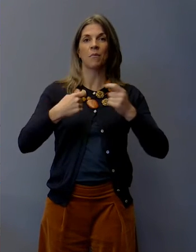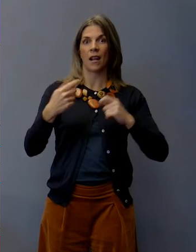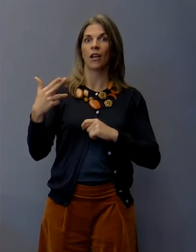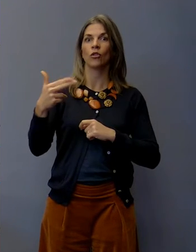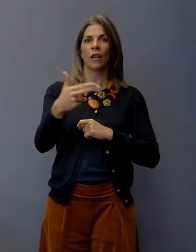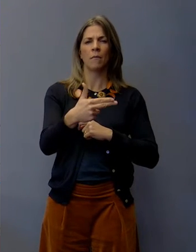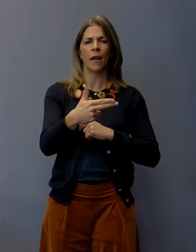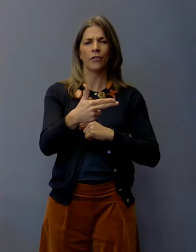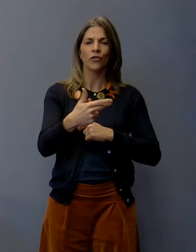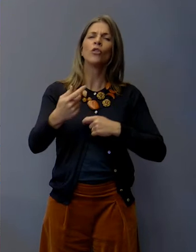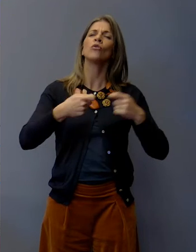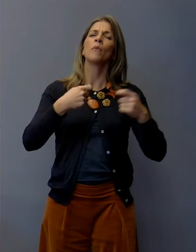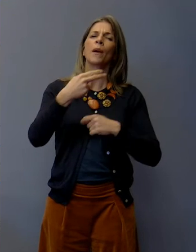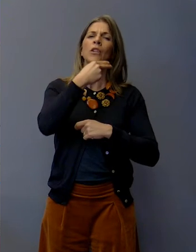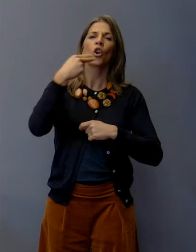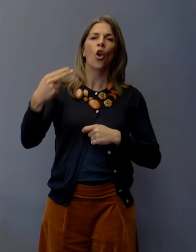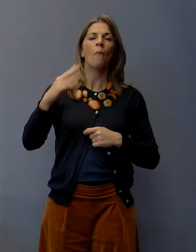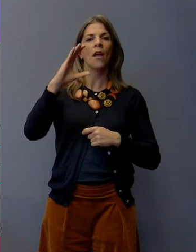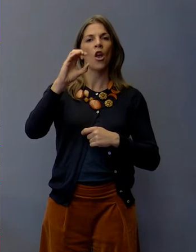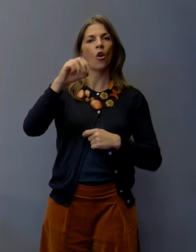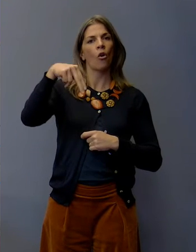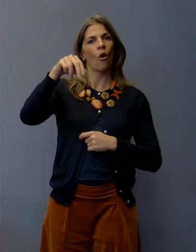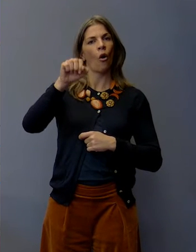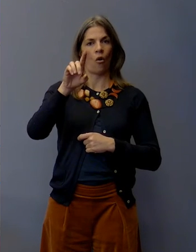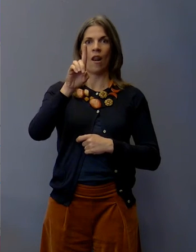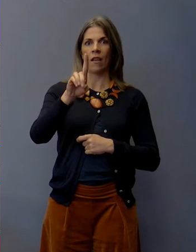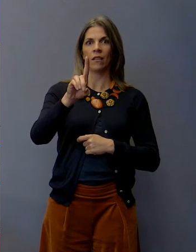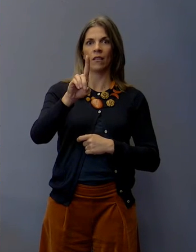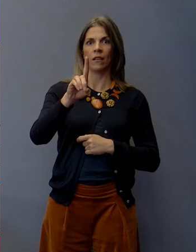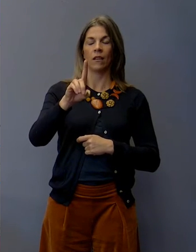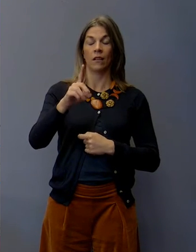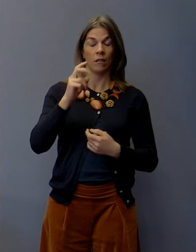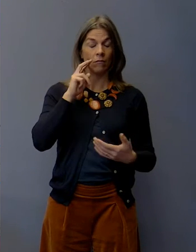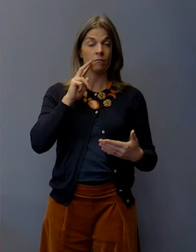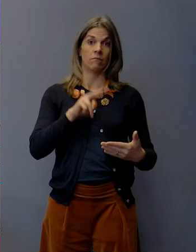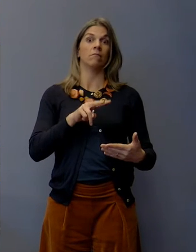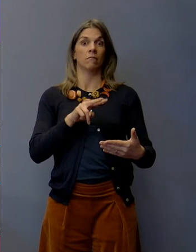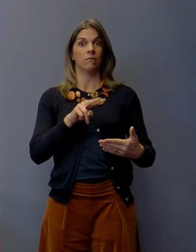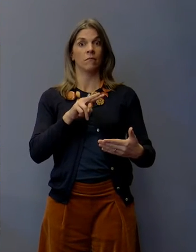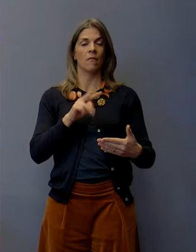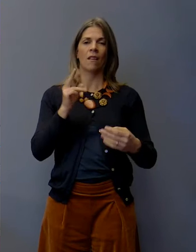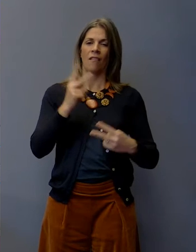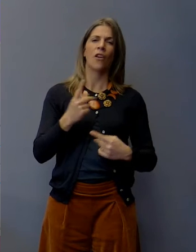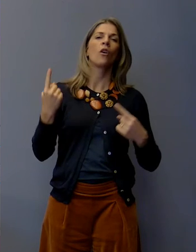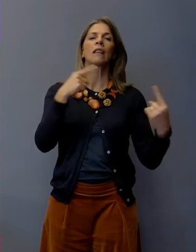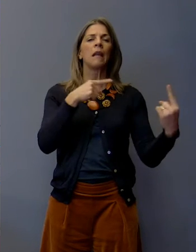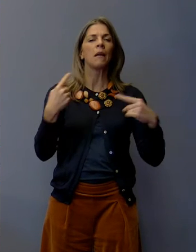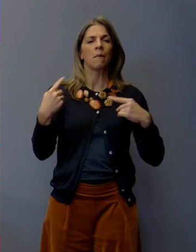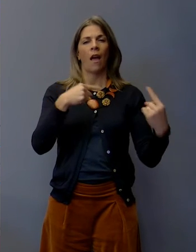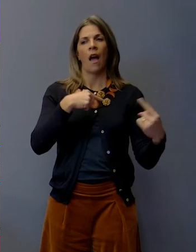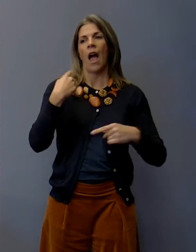della conad ora il dibattito ancora fresco la ferita è ancora in qualche modo aperta poi